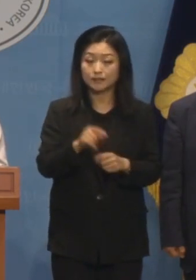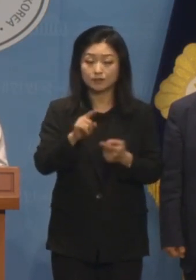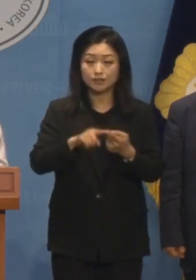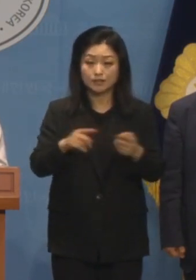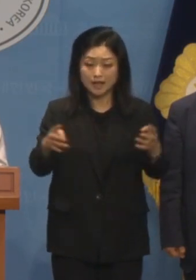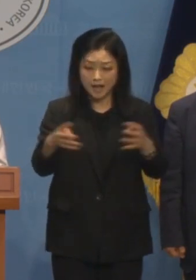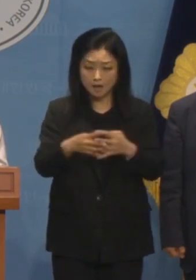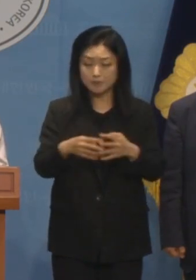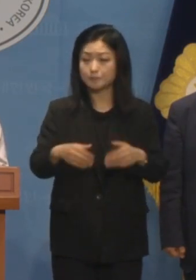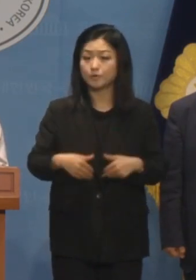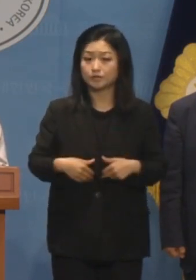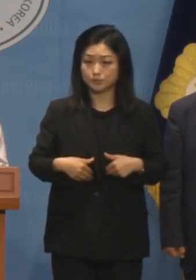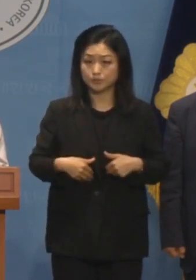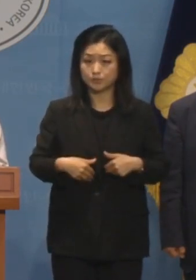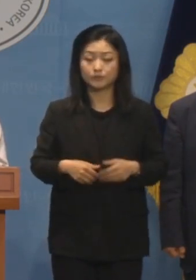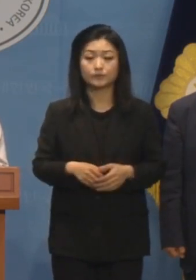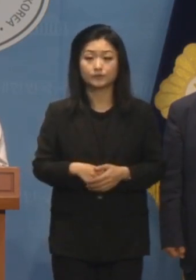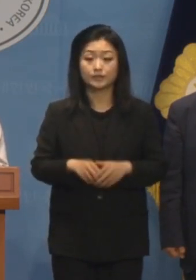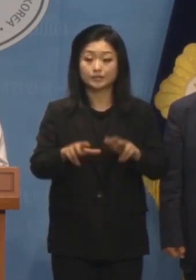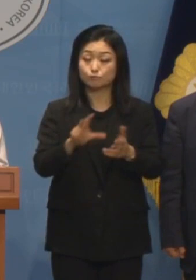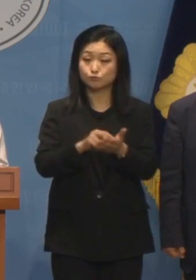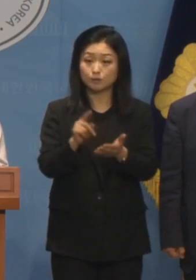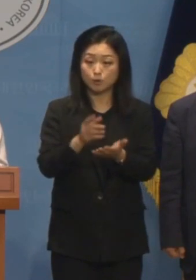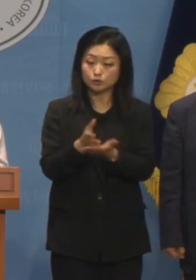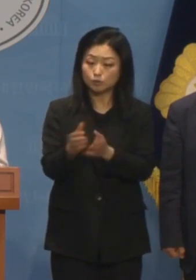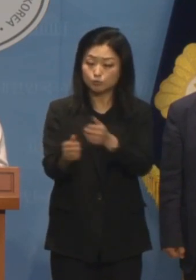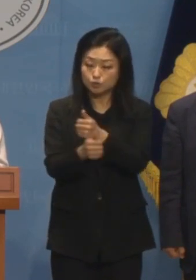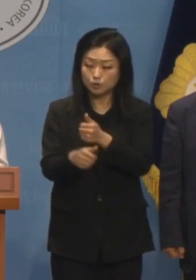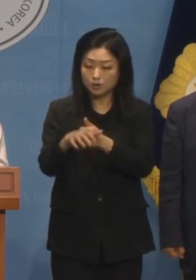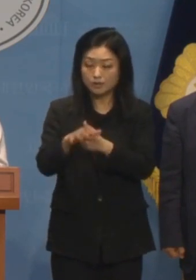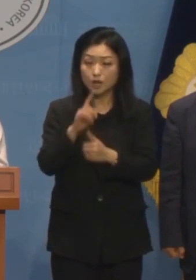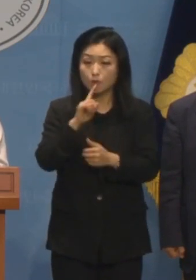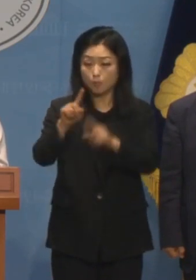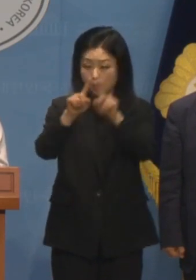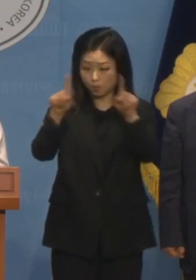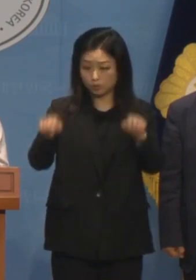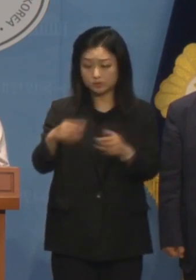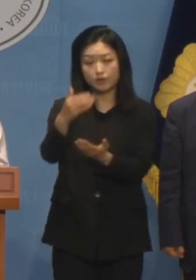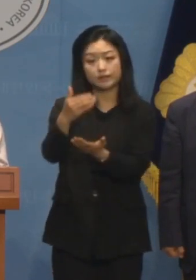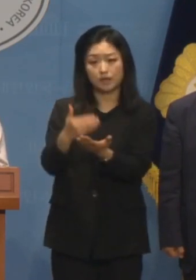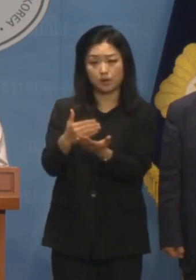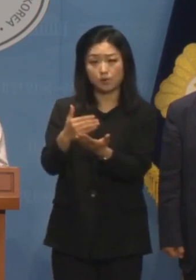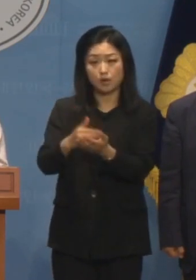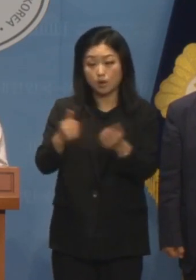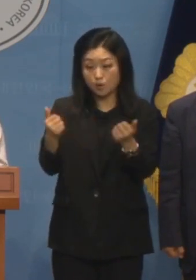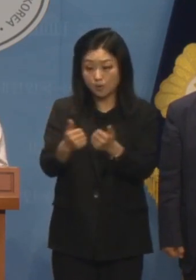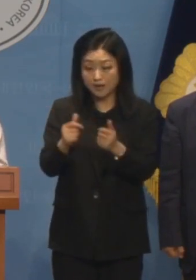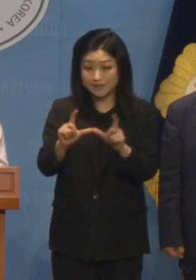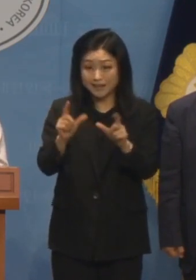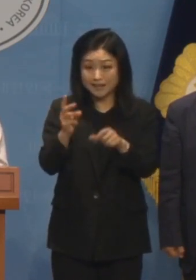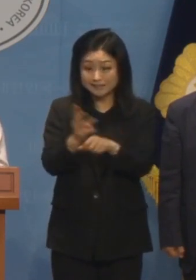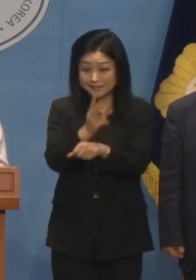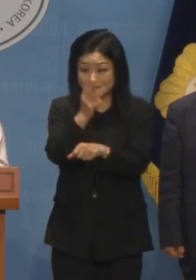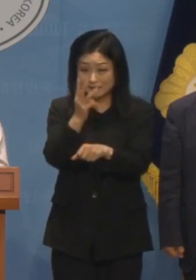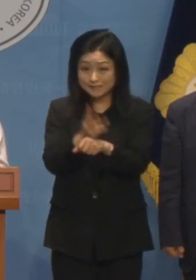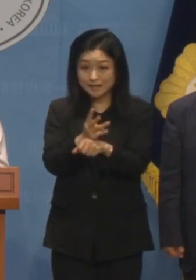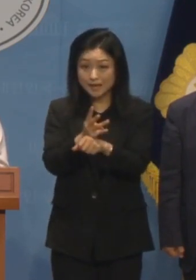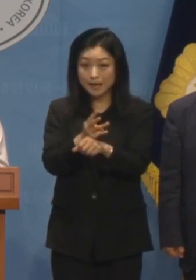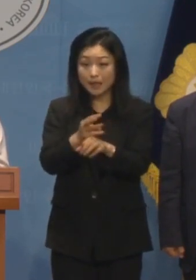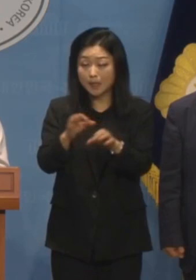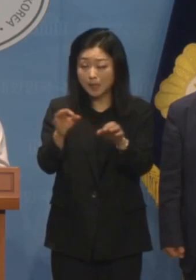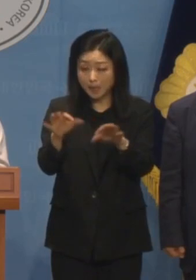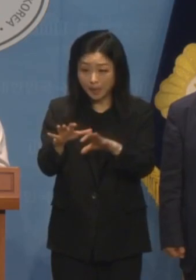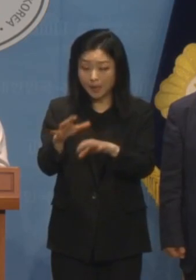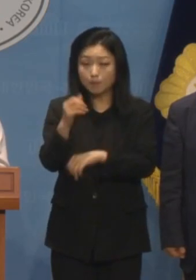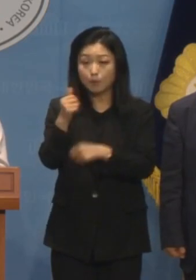합니다. 이번에 문제가 된 전문위의 중장기 발전계획 문서는 회의 당일 3시간 남짓의 시간 동안에만